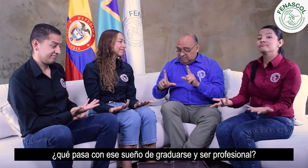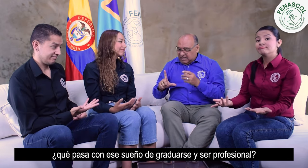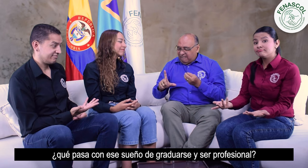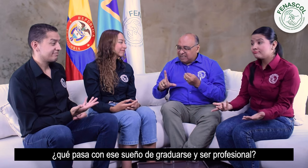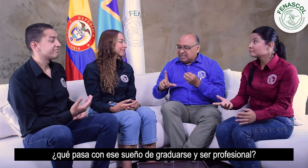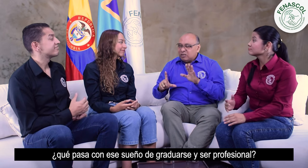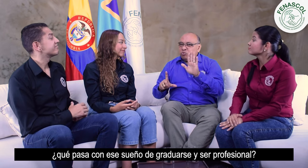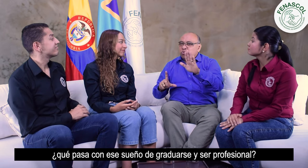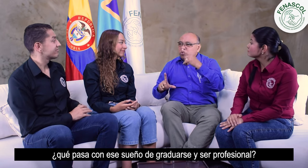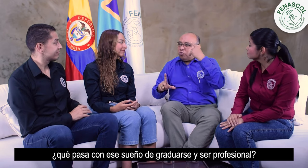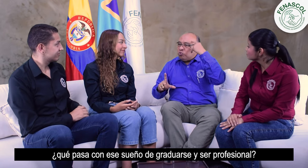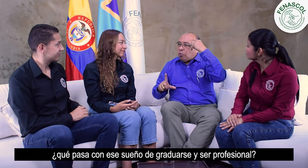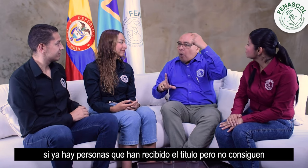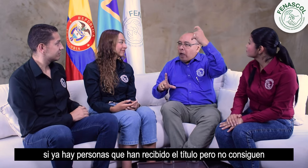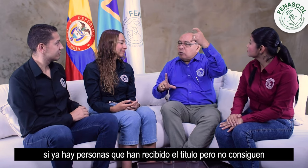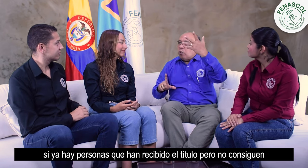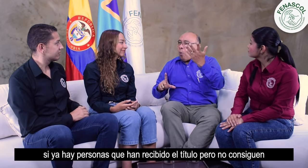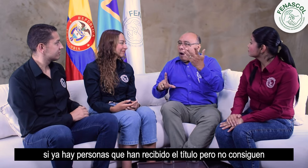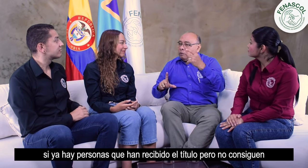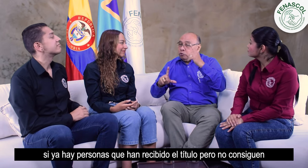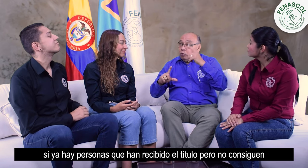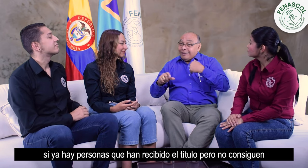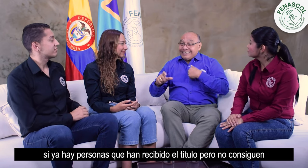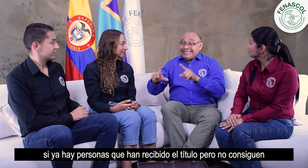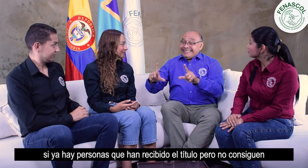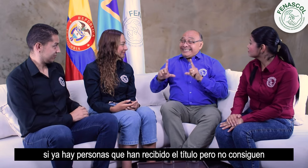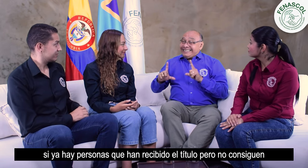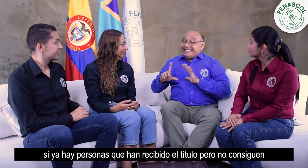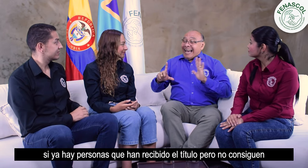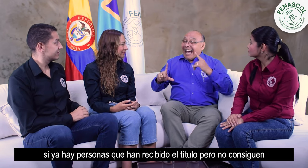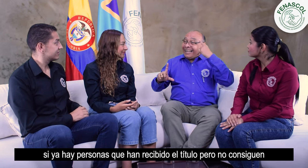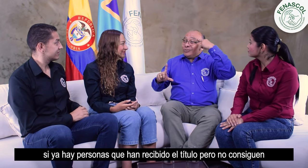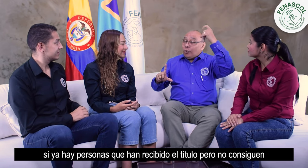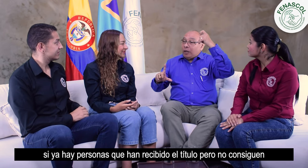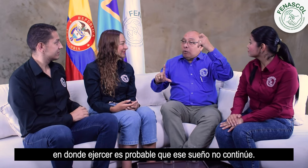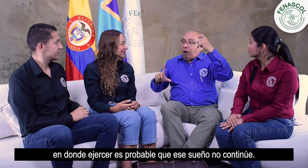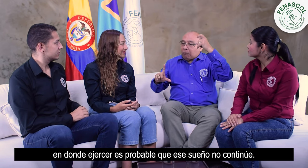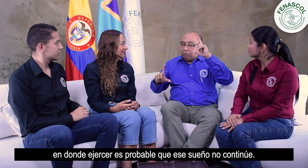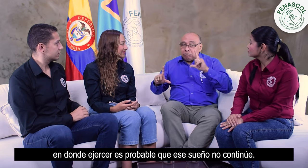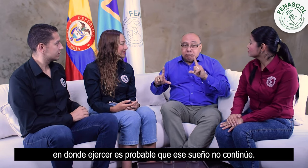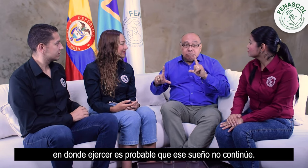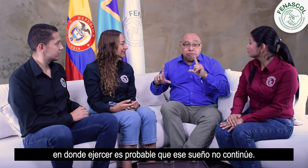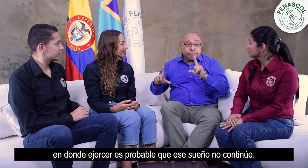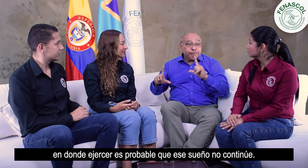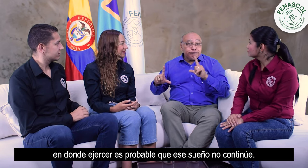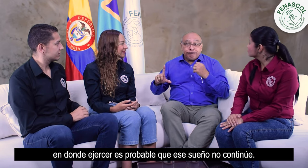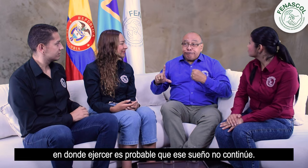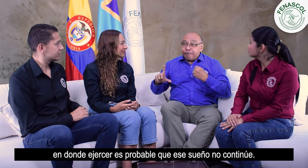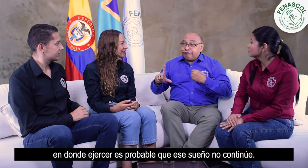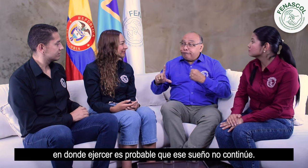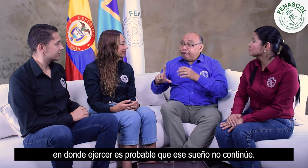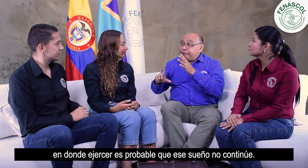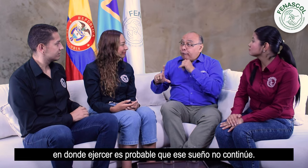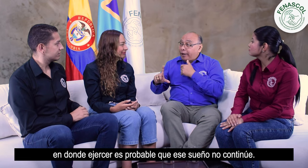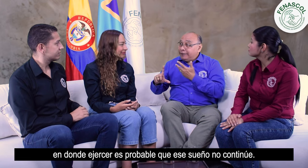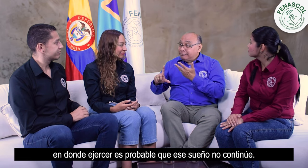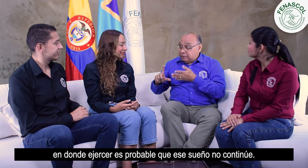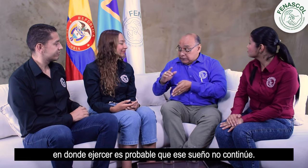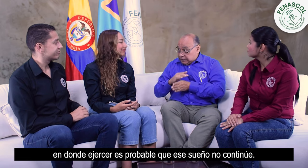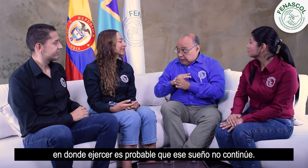graduarse y ser profesional? Si hay personas que han recibido el título pero no consiguen en dónde ejercer, es probable que ese sueño no continúe.